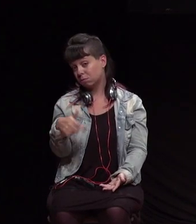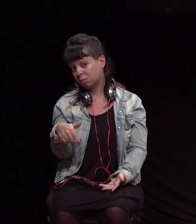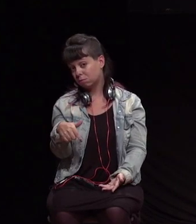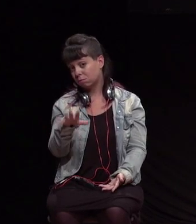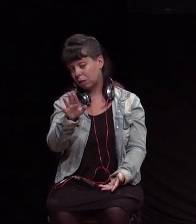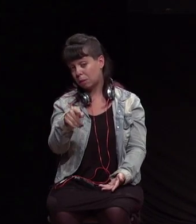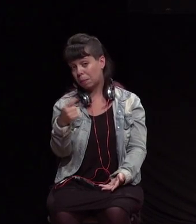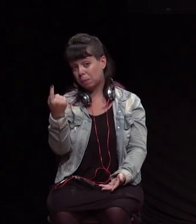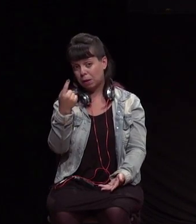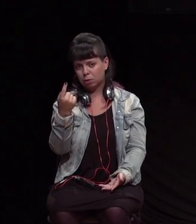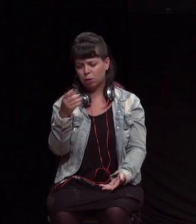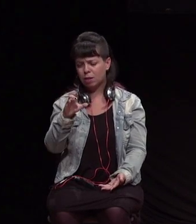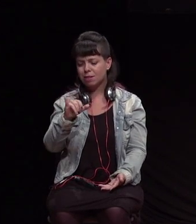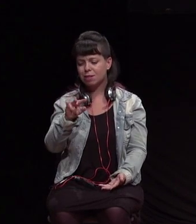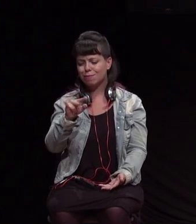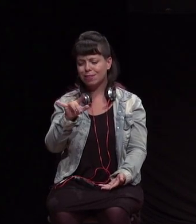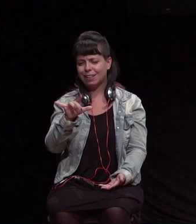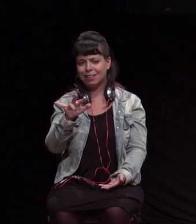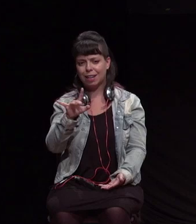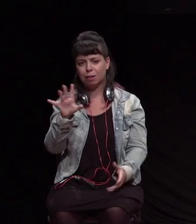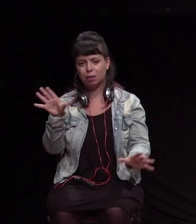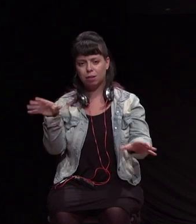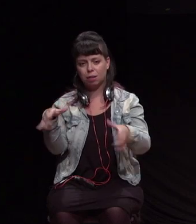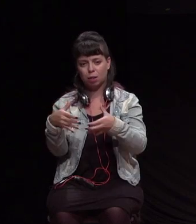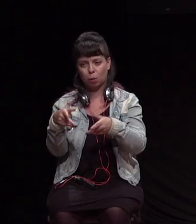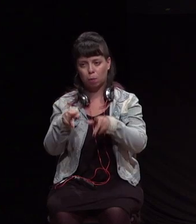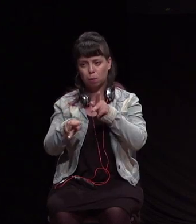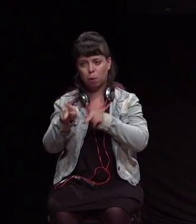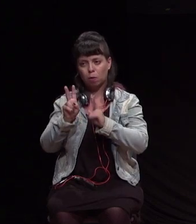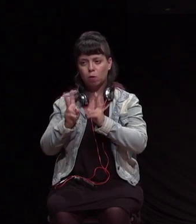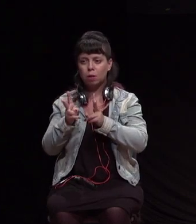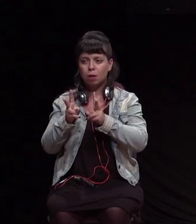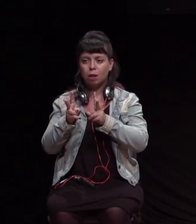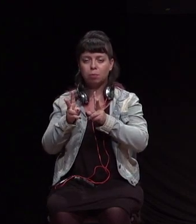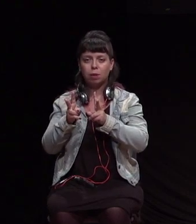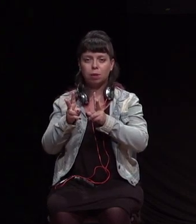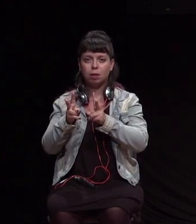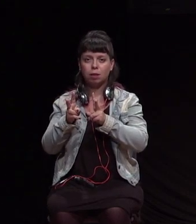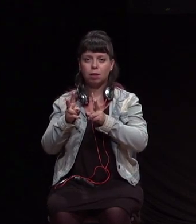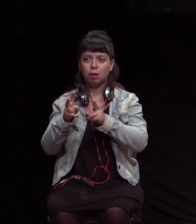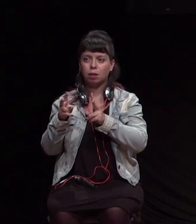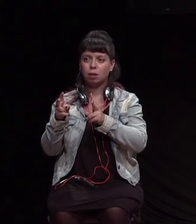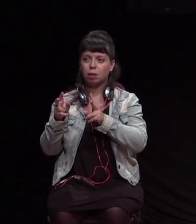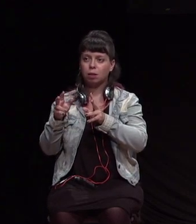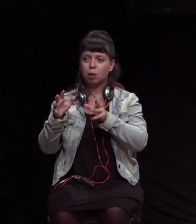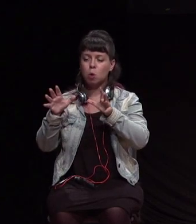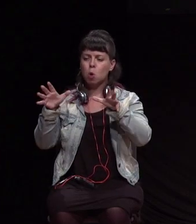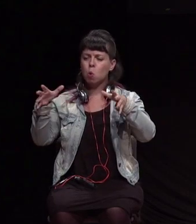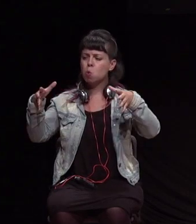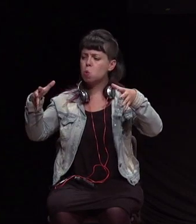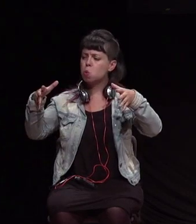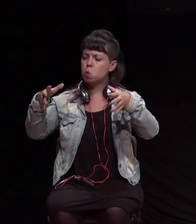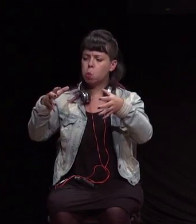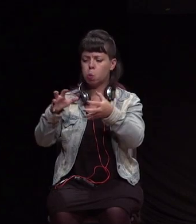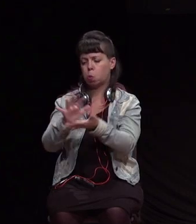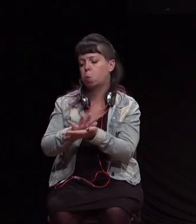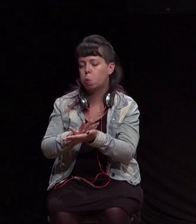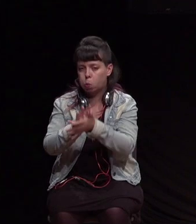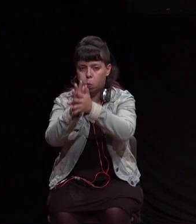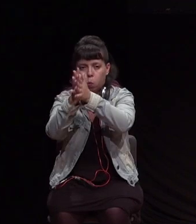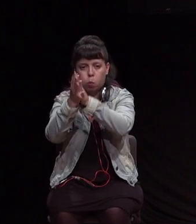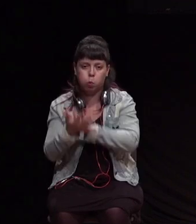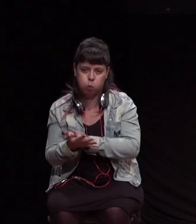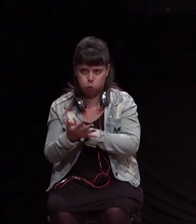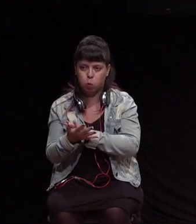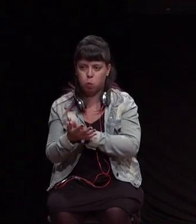uma civilização... Todas as civilizações são feitas para colapsarem, né? Para se autodestruir ou serem destruídas em algum momento, né? Mas é muito difícil